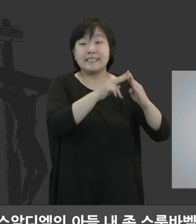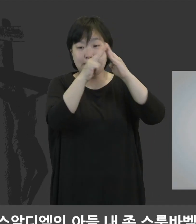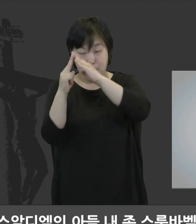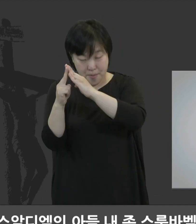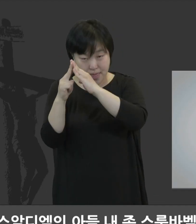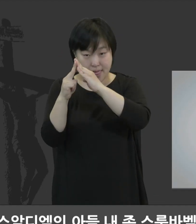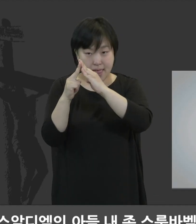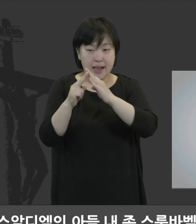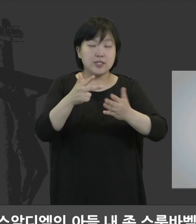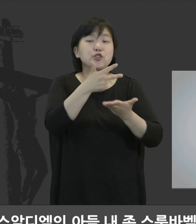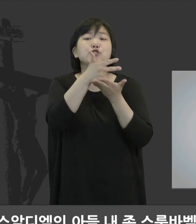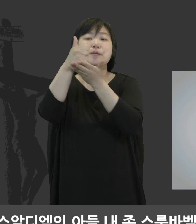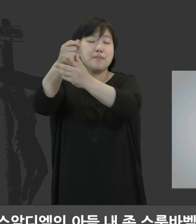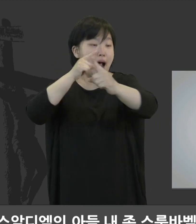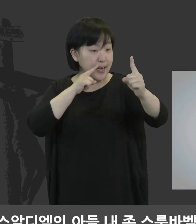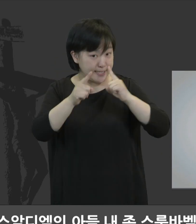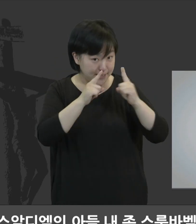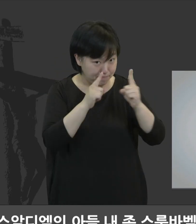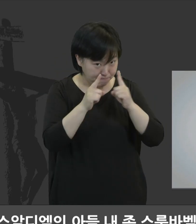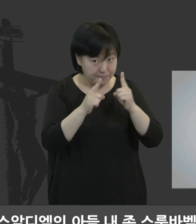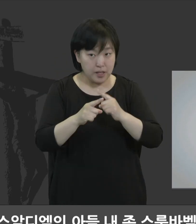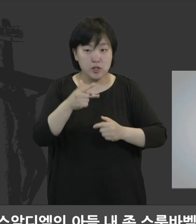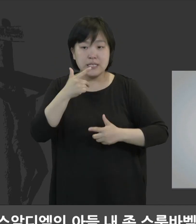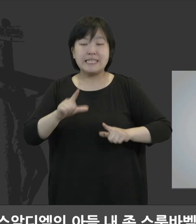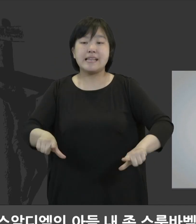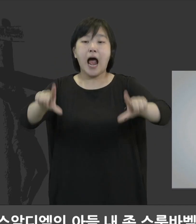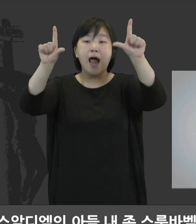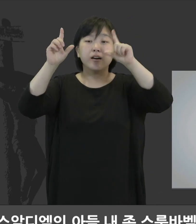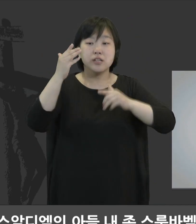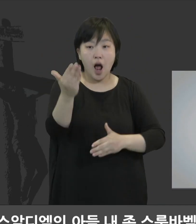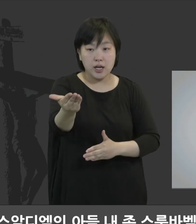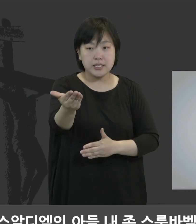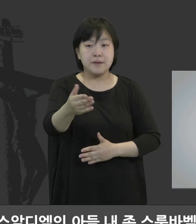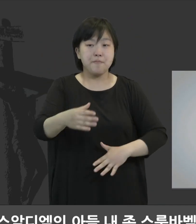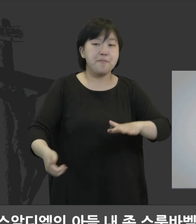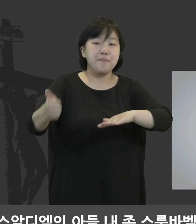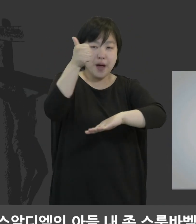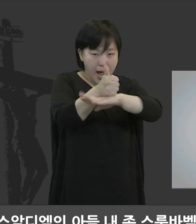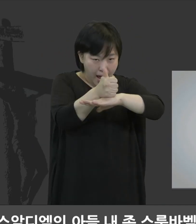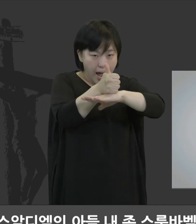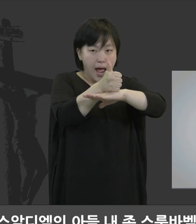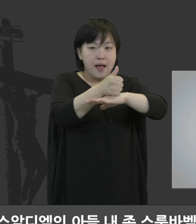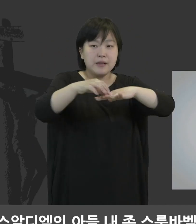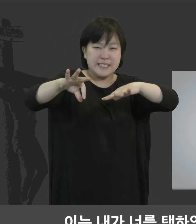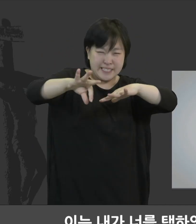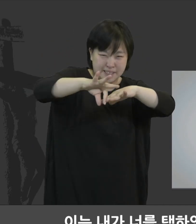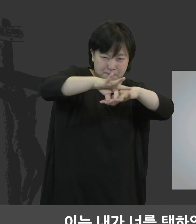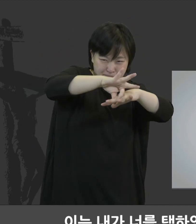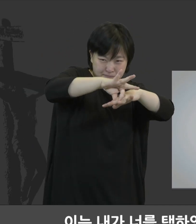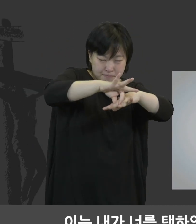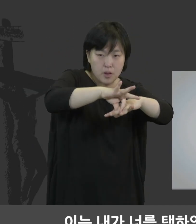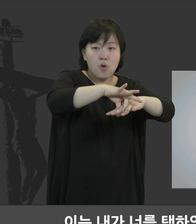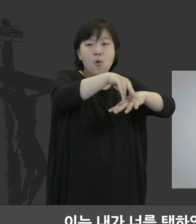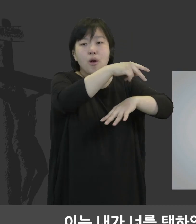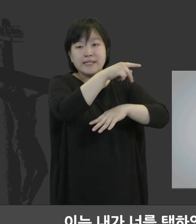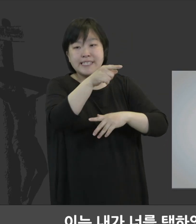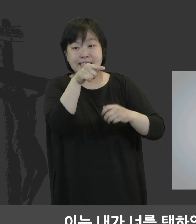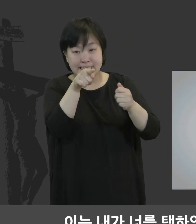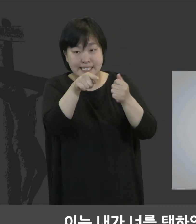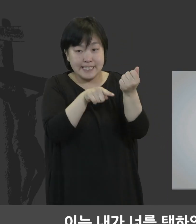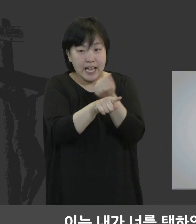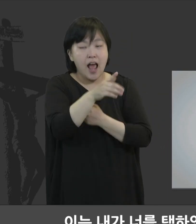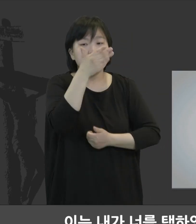스룹바벨아, 여호와가 말하노라. 그날에 내가 너를 세우고 너를 인장으로 삼으리니 이는 내가